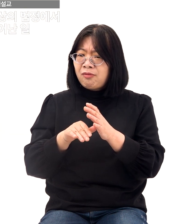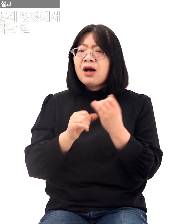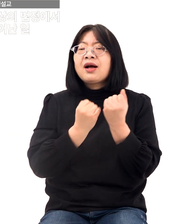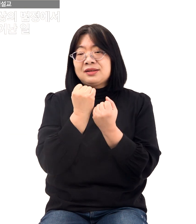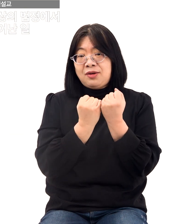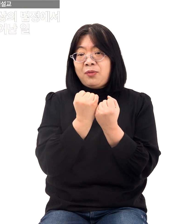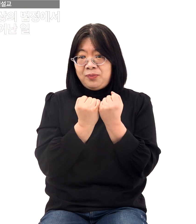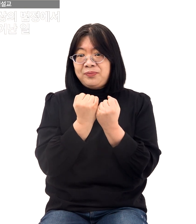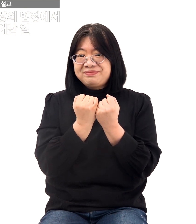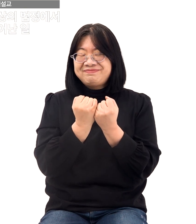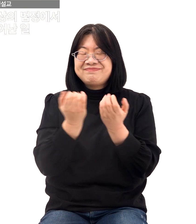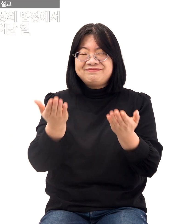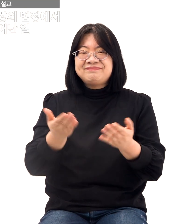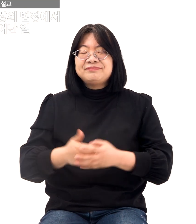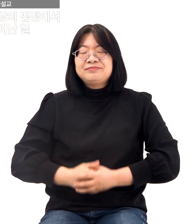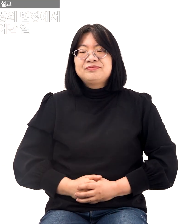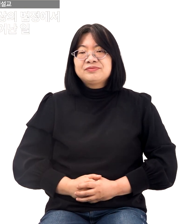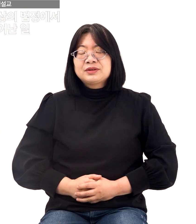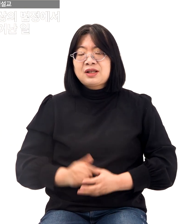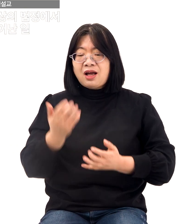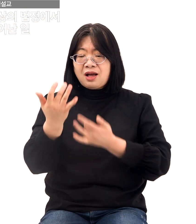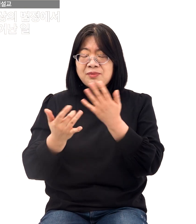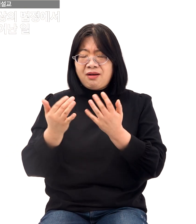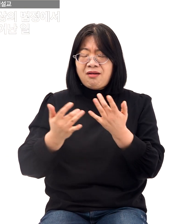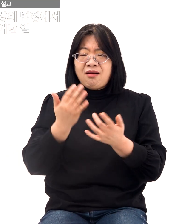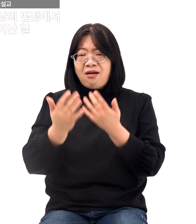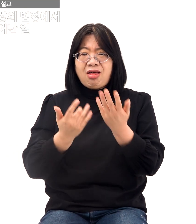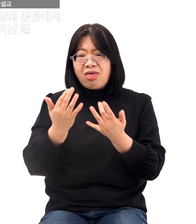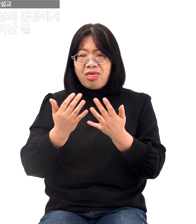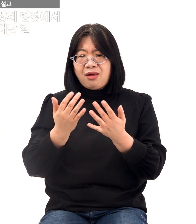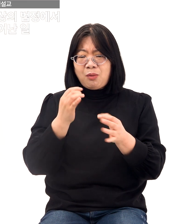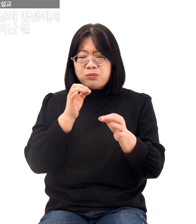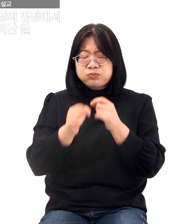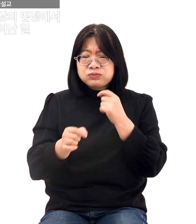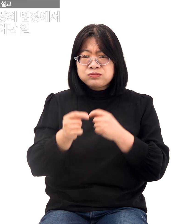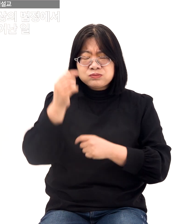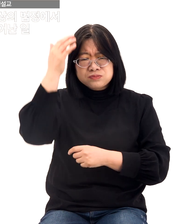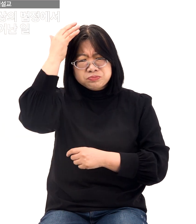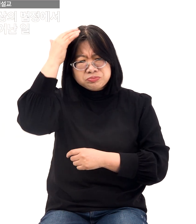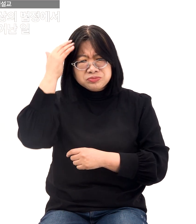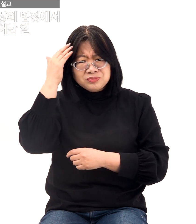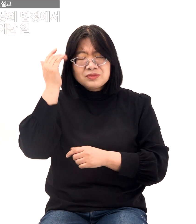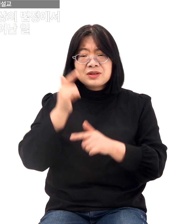잠깐 보실까요? 불에서 거슬린 나무라는 것은